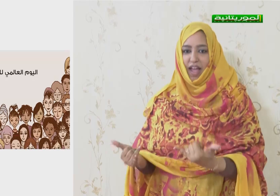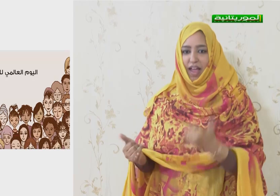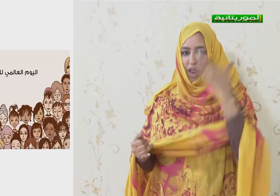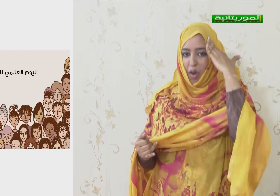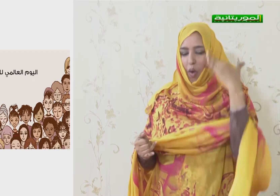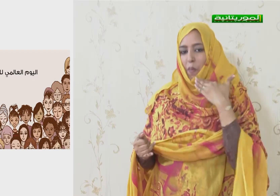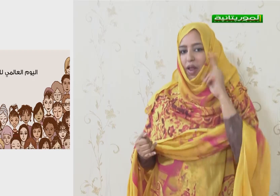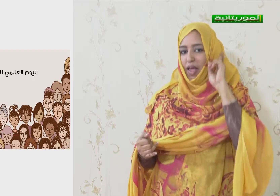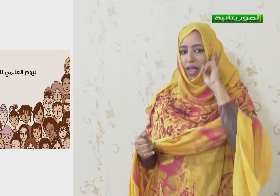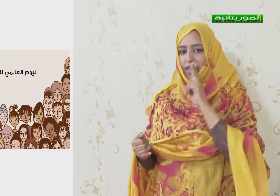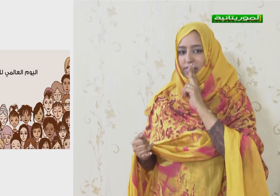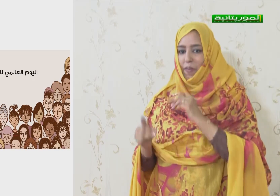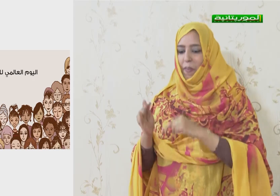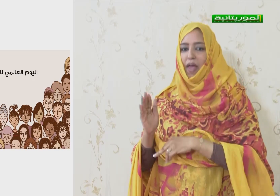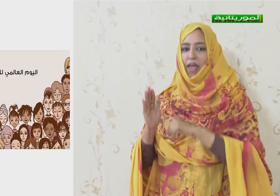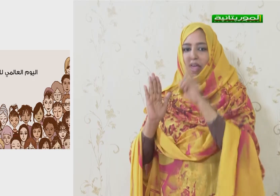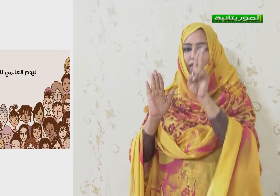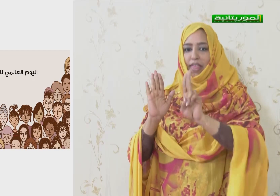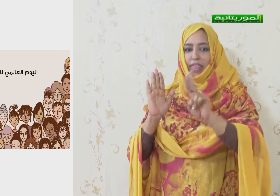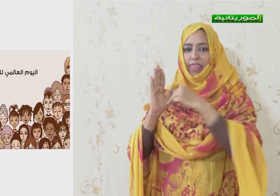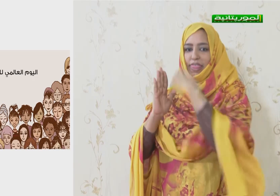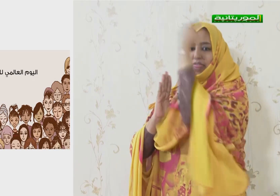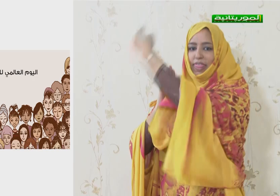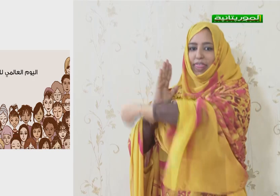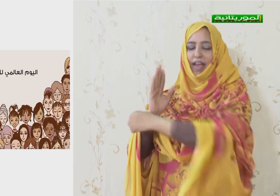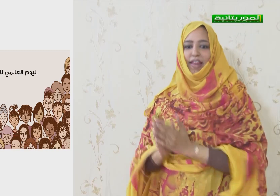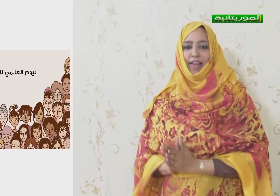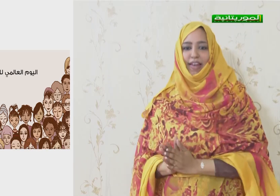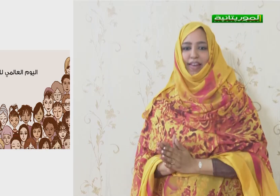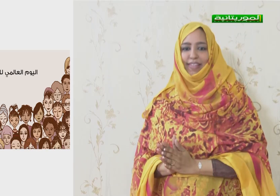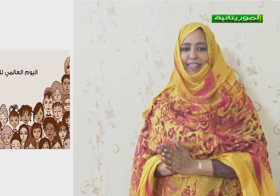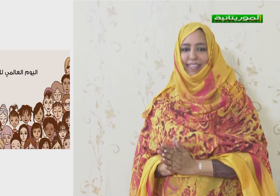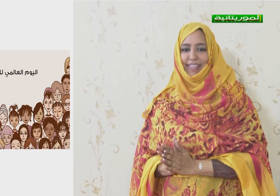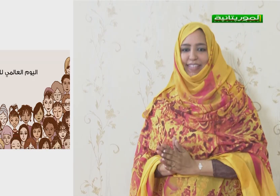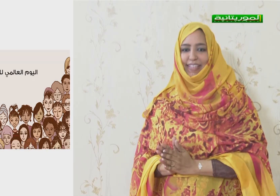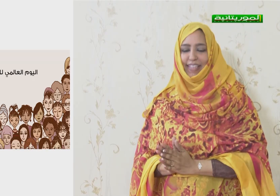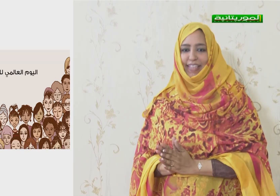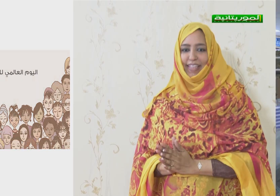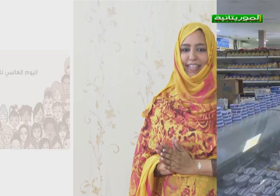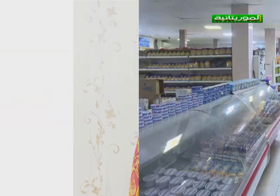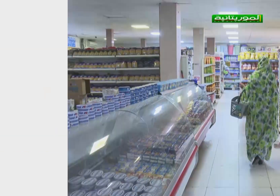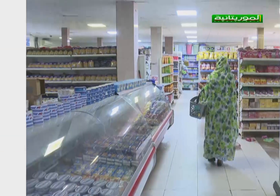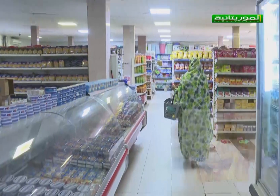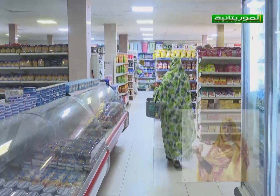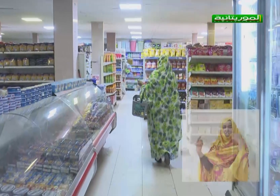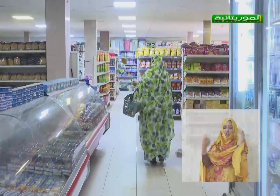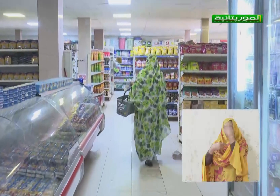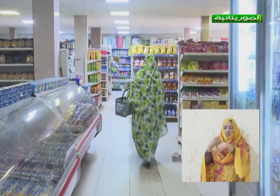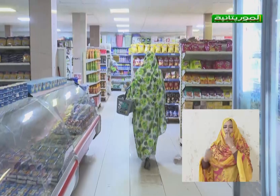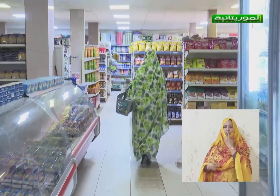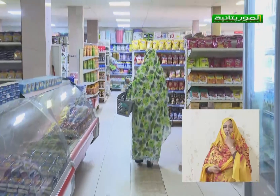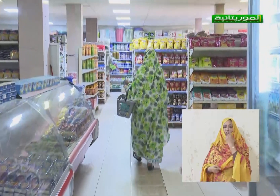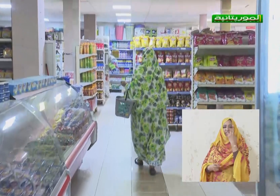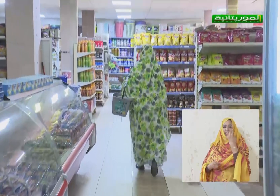ثريا نموذج للمرأة الصماء الناجحة، نتابعها في التقرير التالي ونعود. على